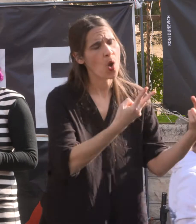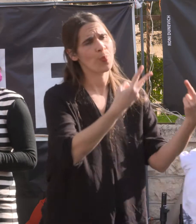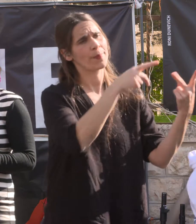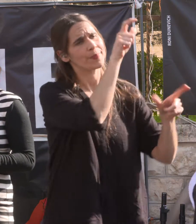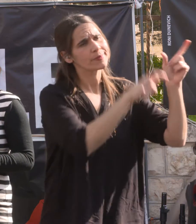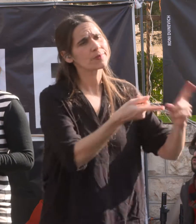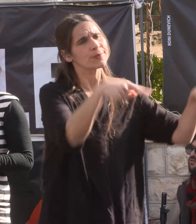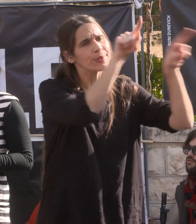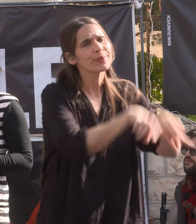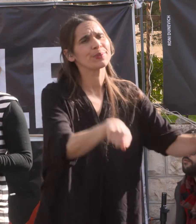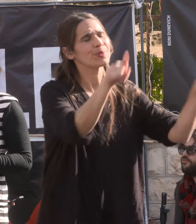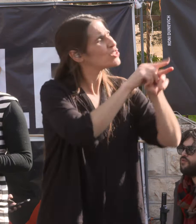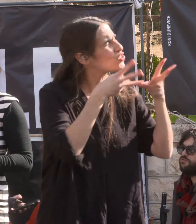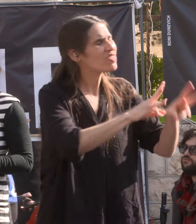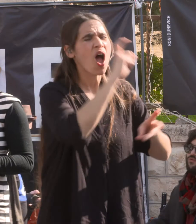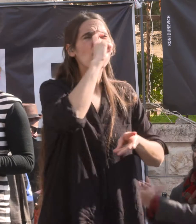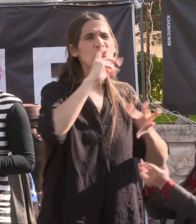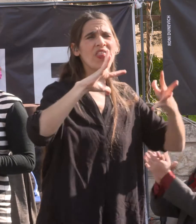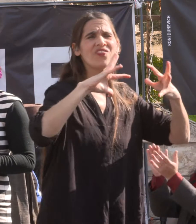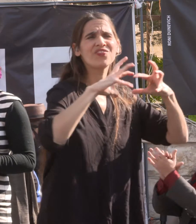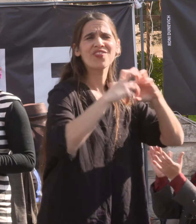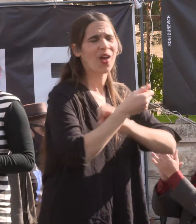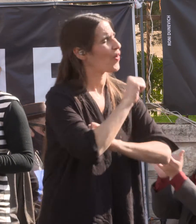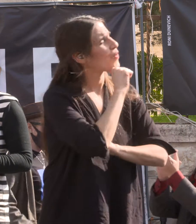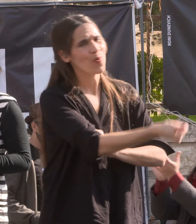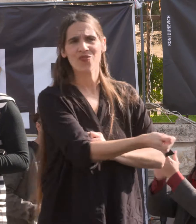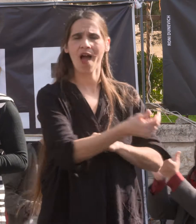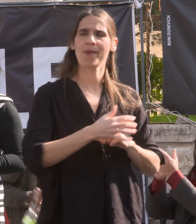בתוך שיטה מושחתת ורקובה.